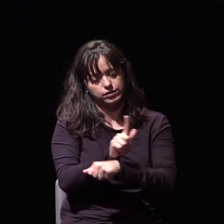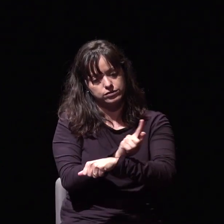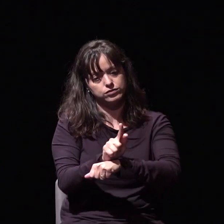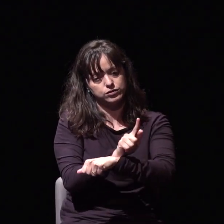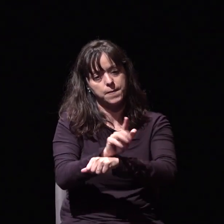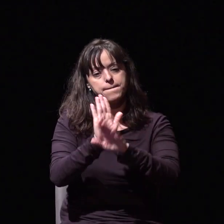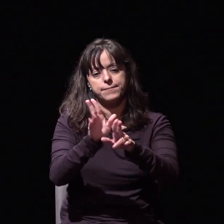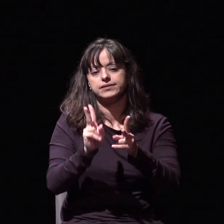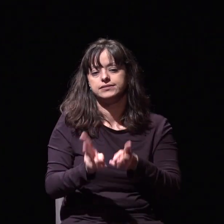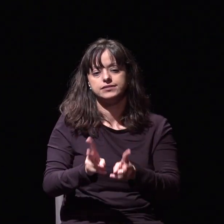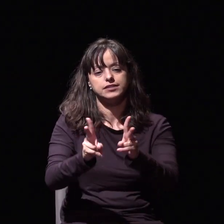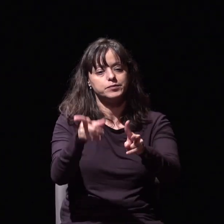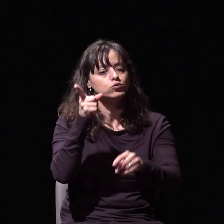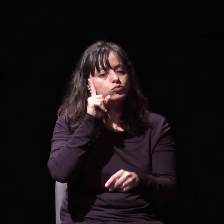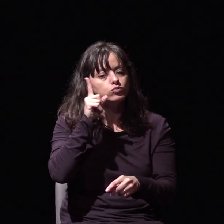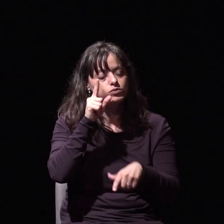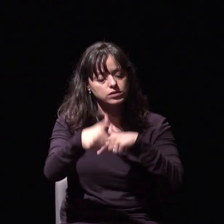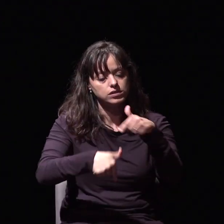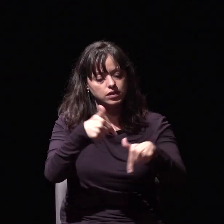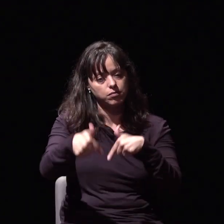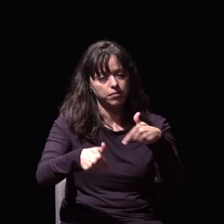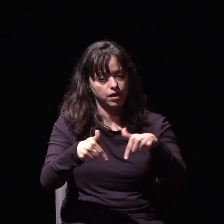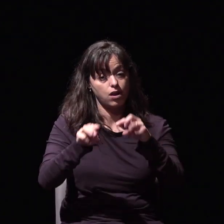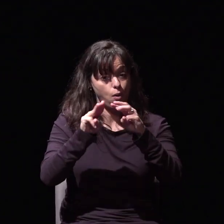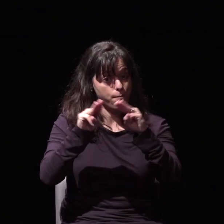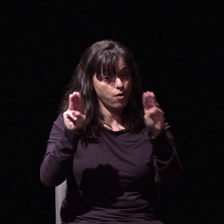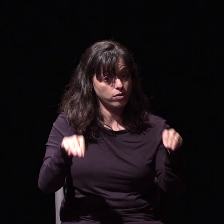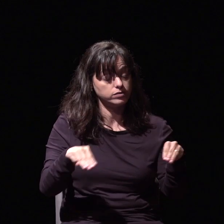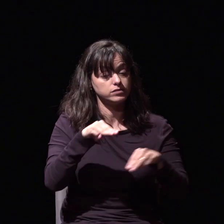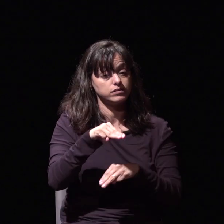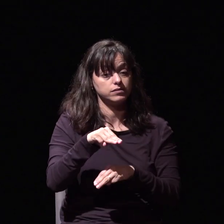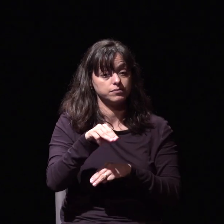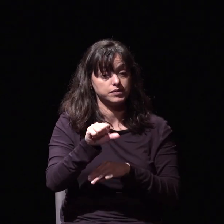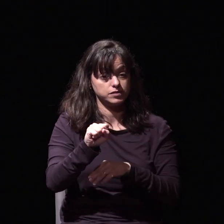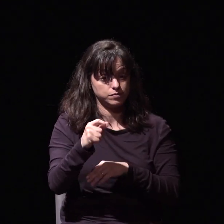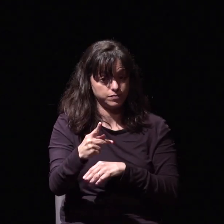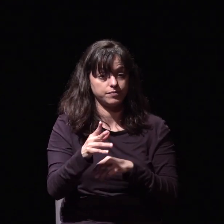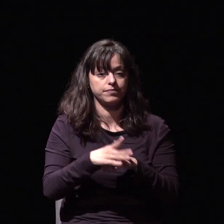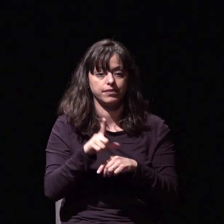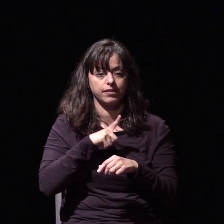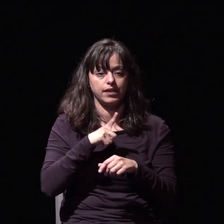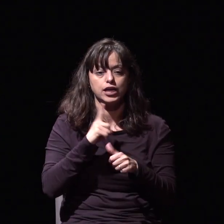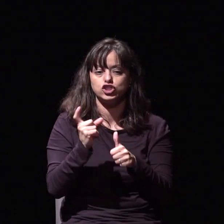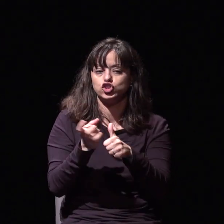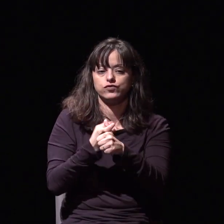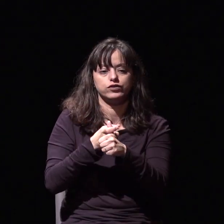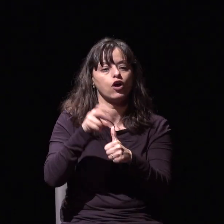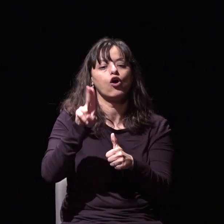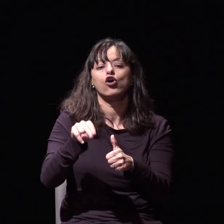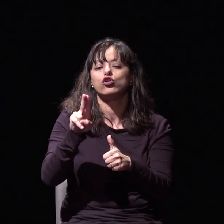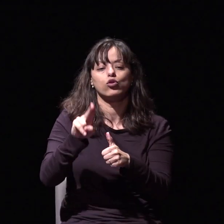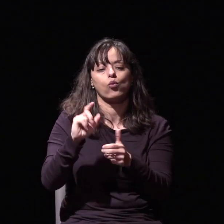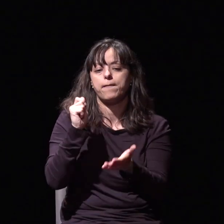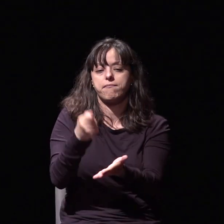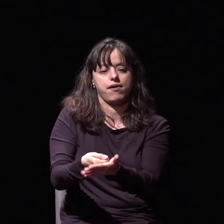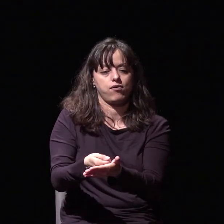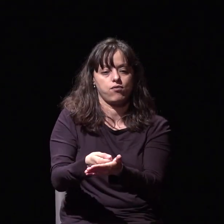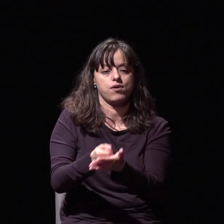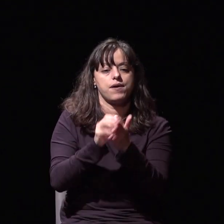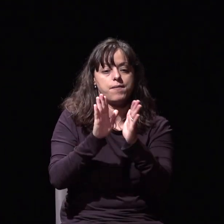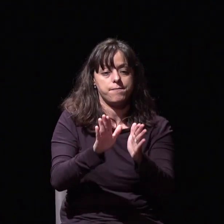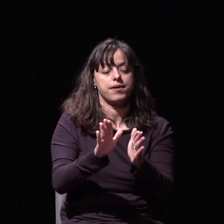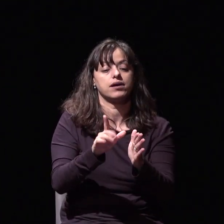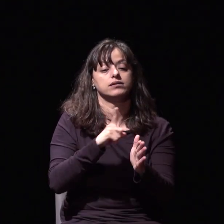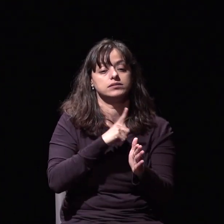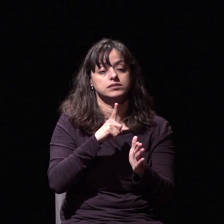presente na vida diária do museu. A dívida nunca foi paga, tendo sido perdoada no mandato do presidente